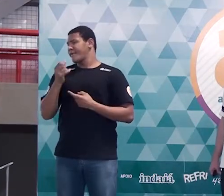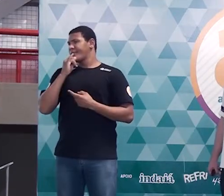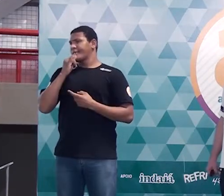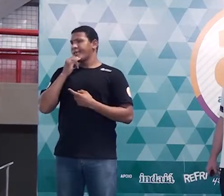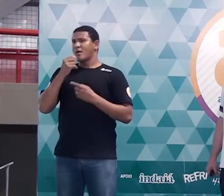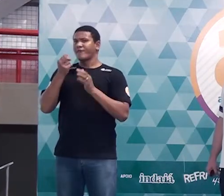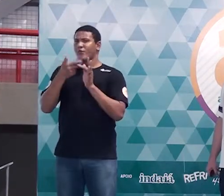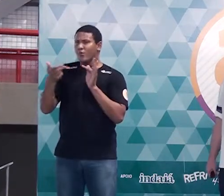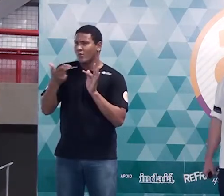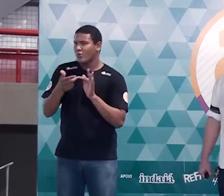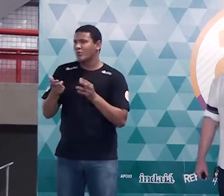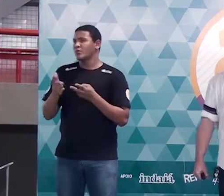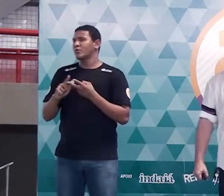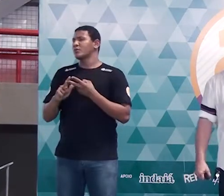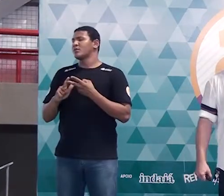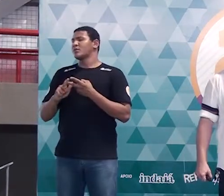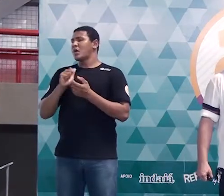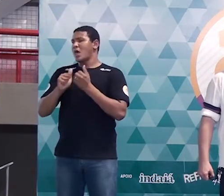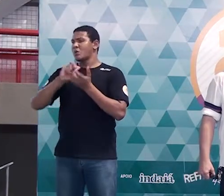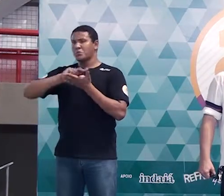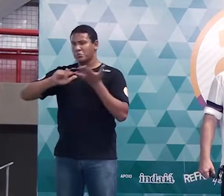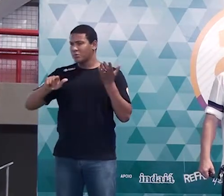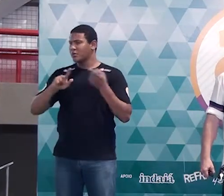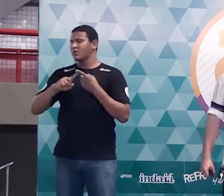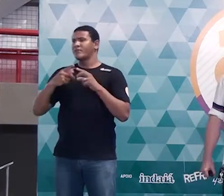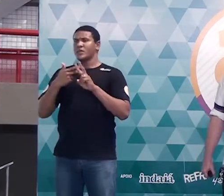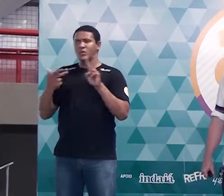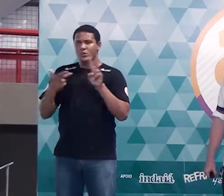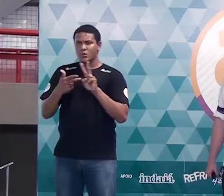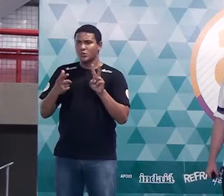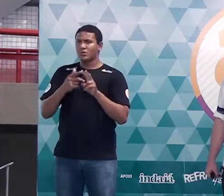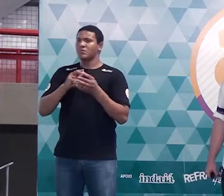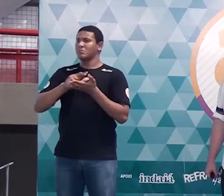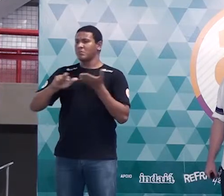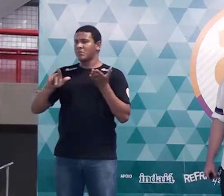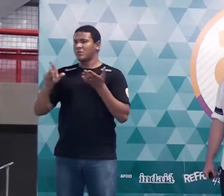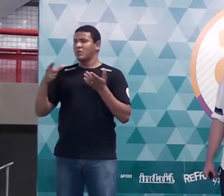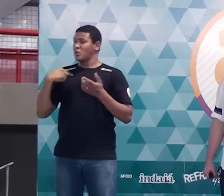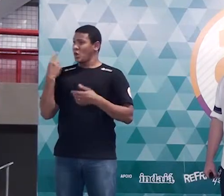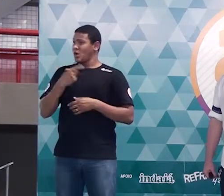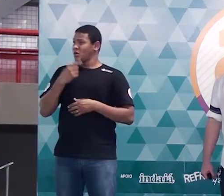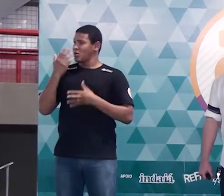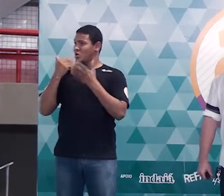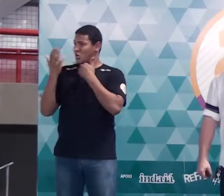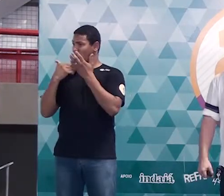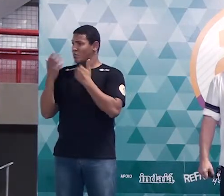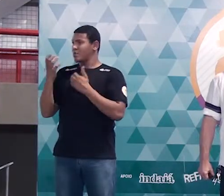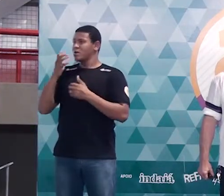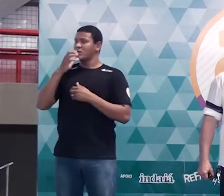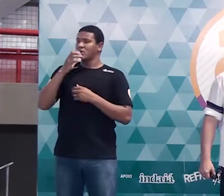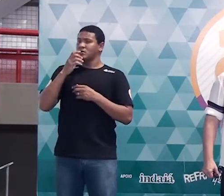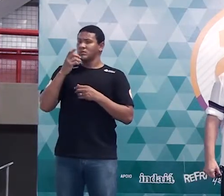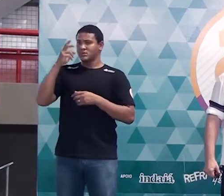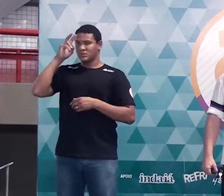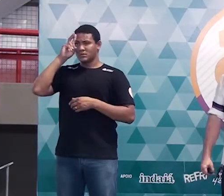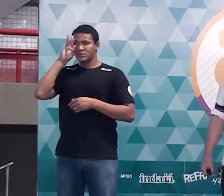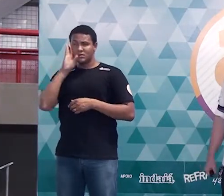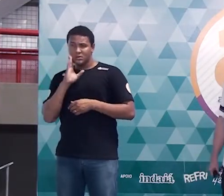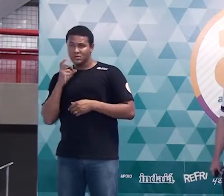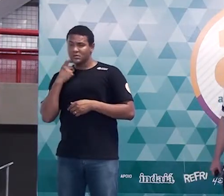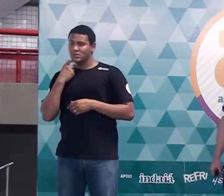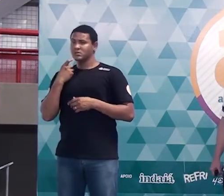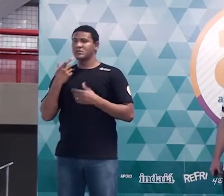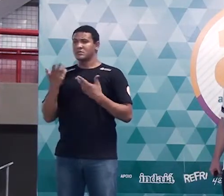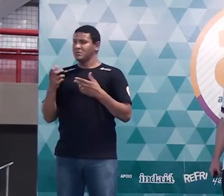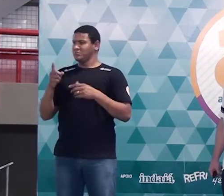as frutas, as verduras que nós vamos comer durante a semana. Aí existem pessoas, e vocês